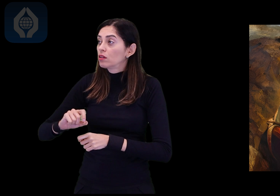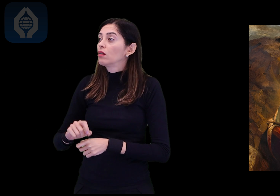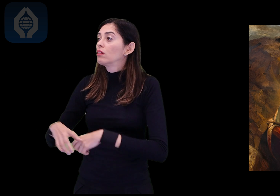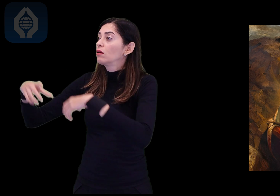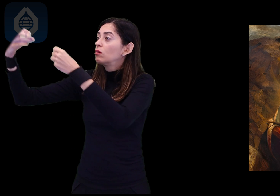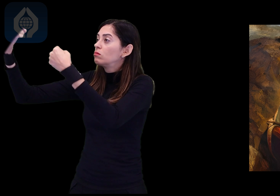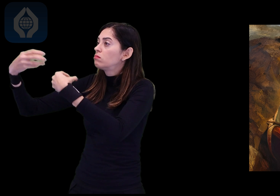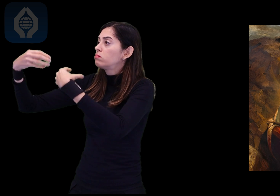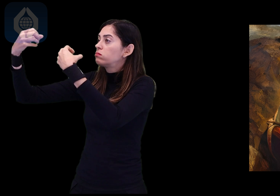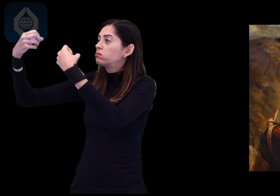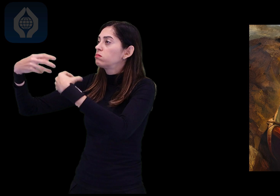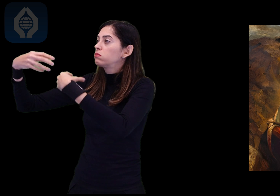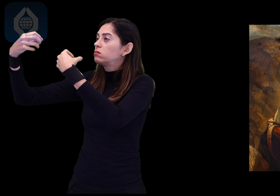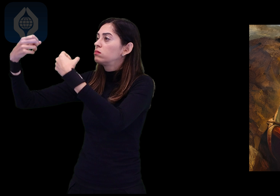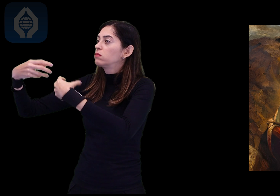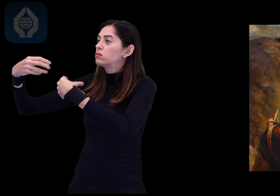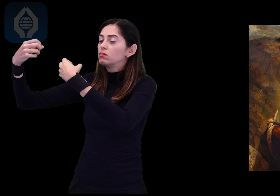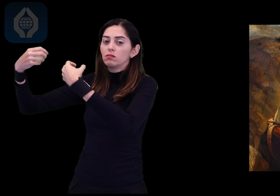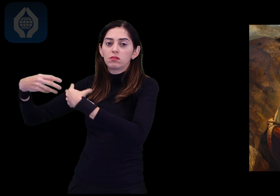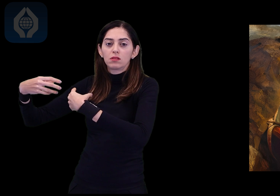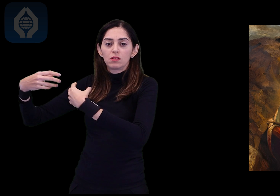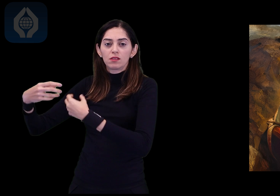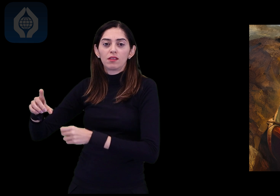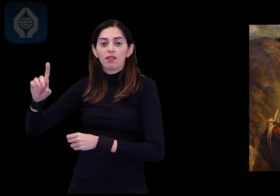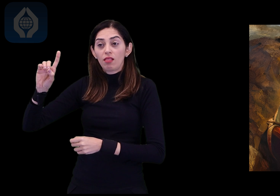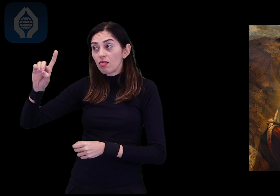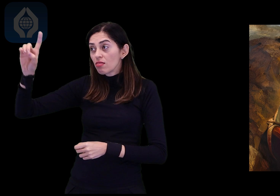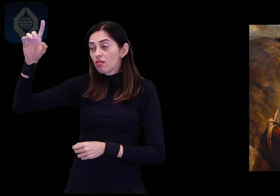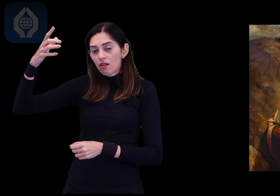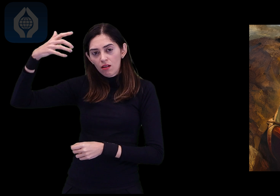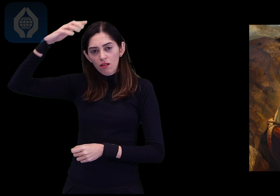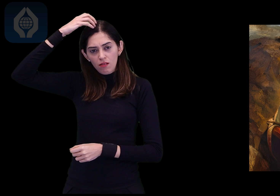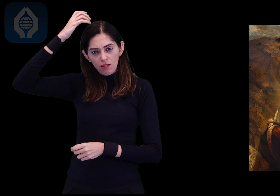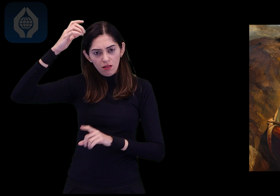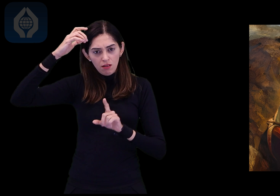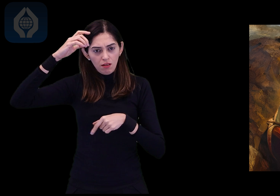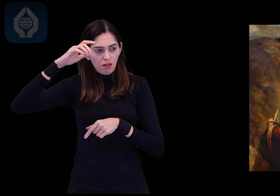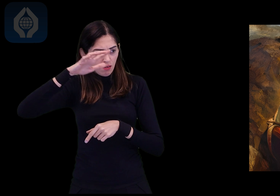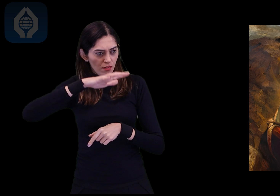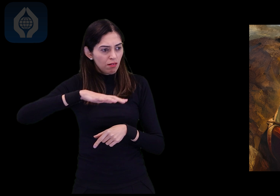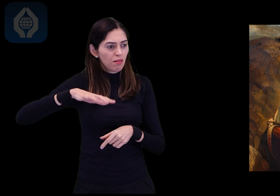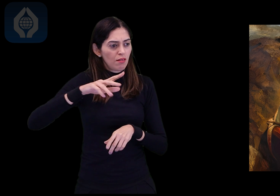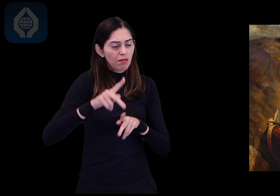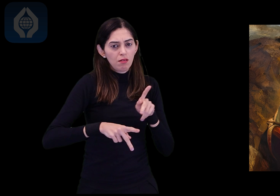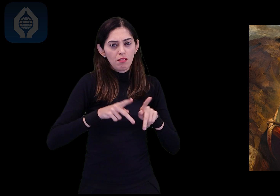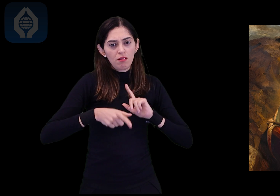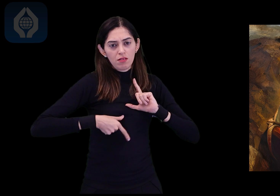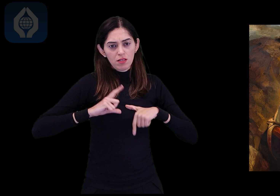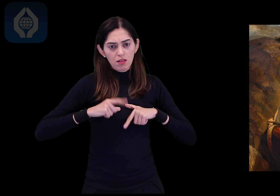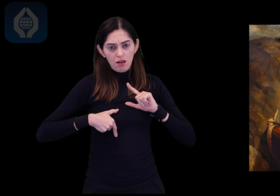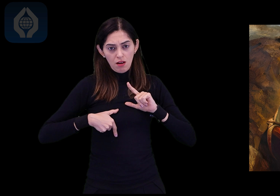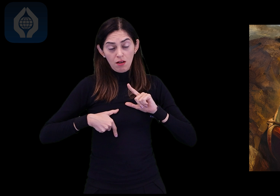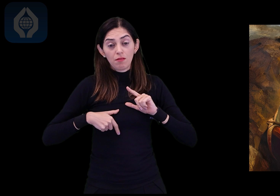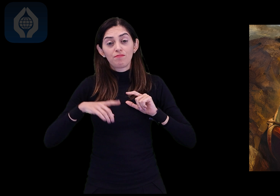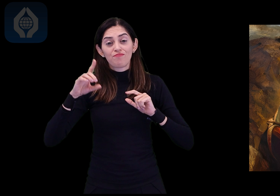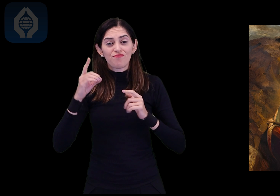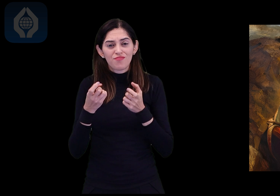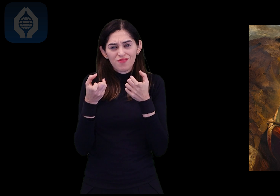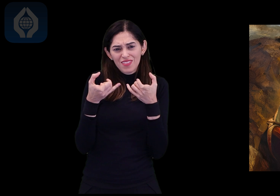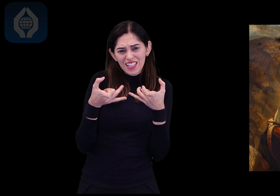israelitas seguissem. Deus era o rei deles. Ele lhes disse tudo o que queria que fizessem. O Senhor também queria